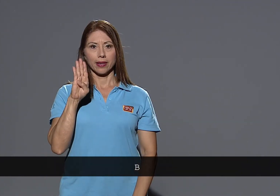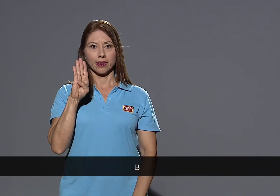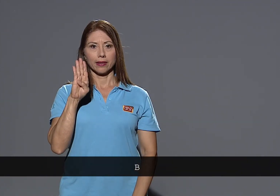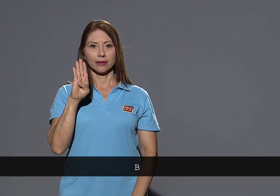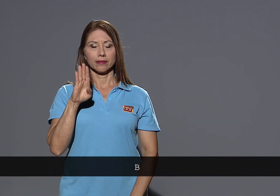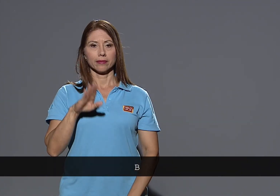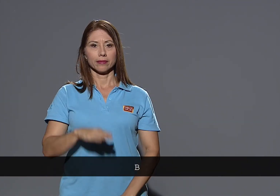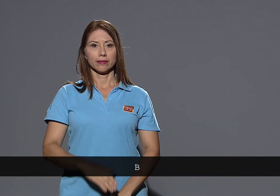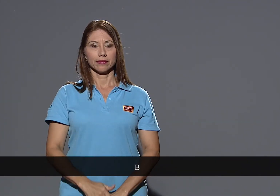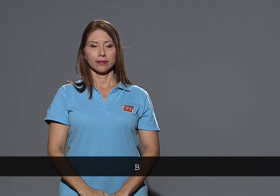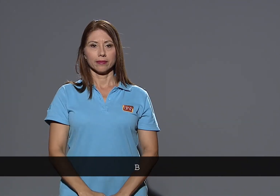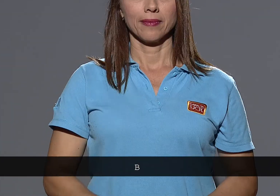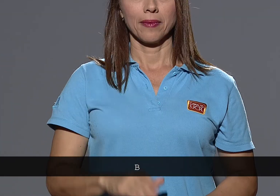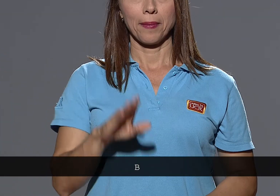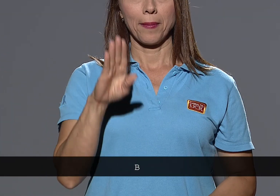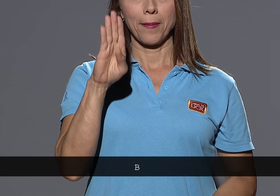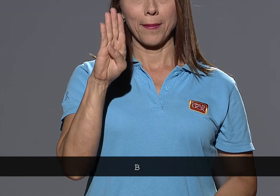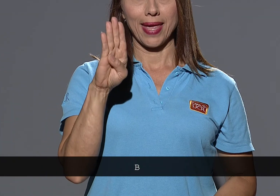B,